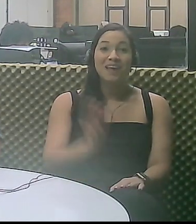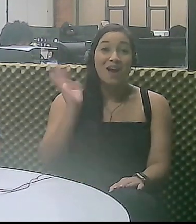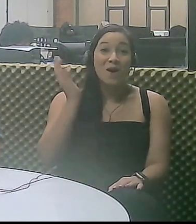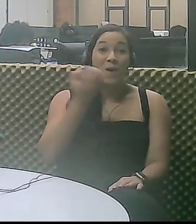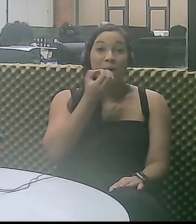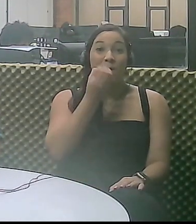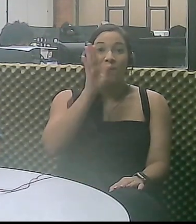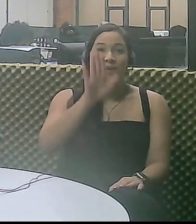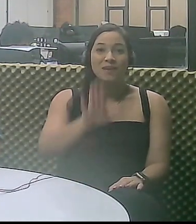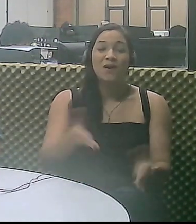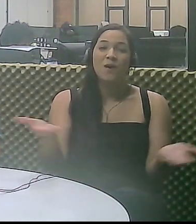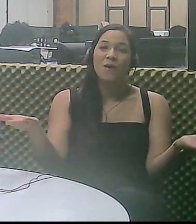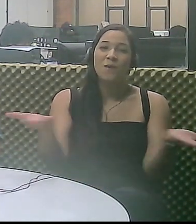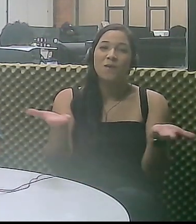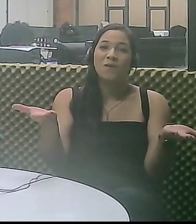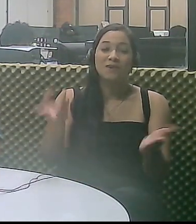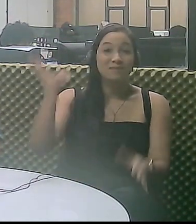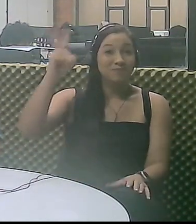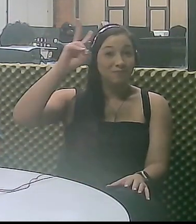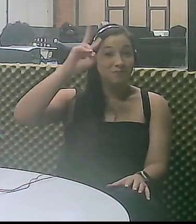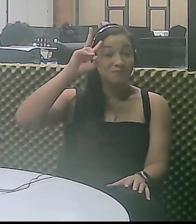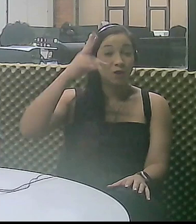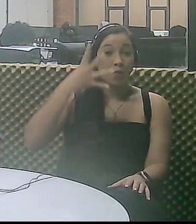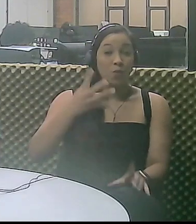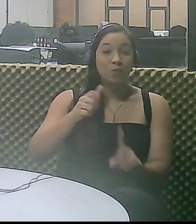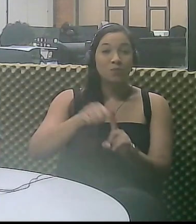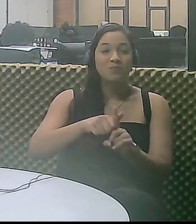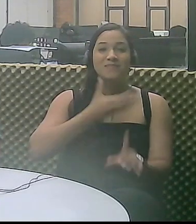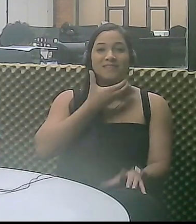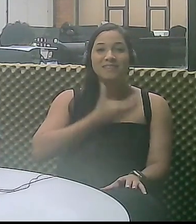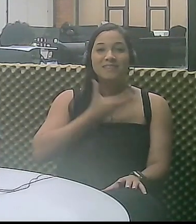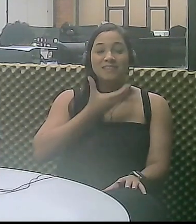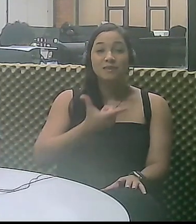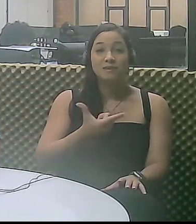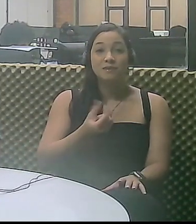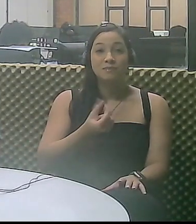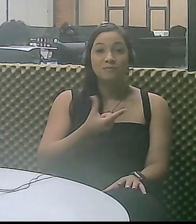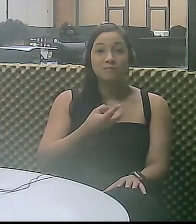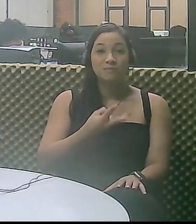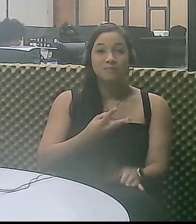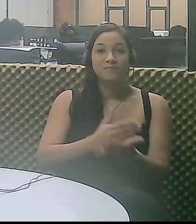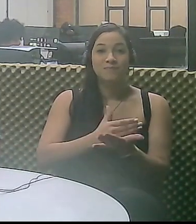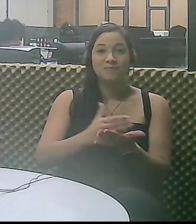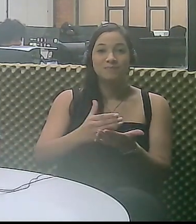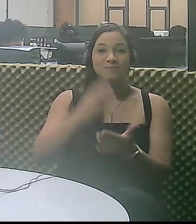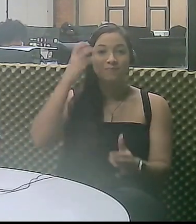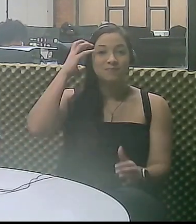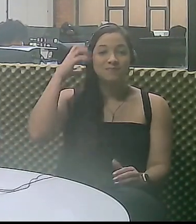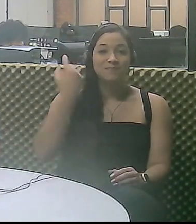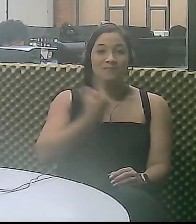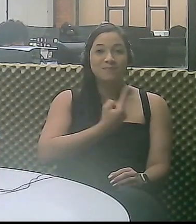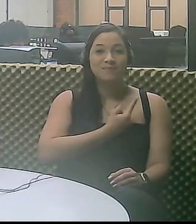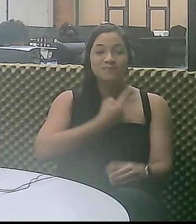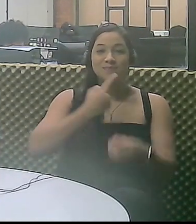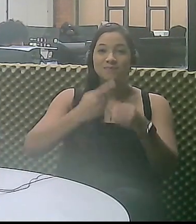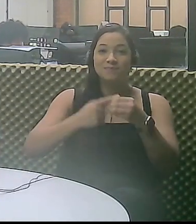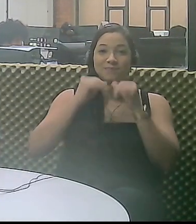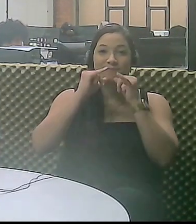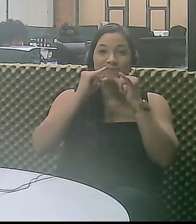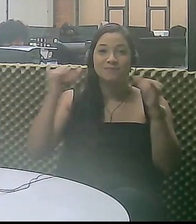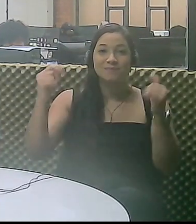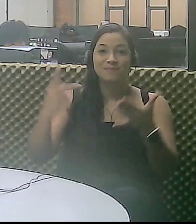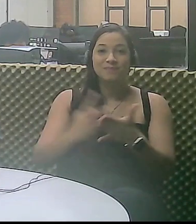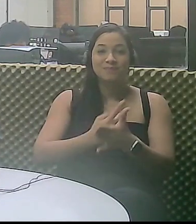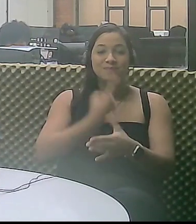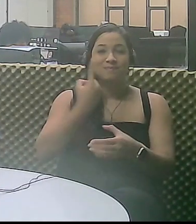Olá, boa tarde. Hoje é segunda-feira, dia 4 de dezembro de 2023. Está no ar a Rádio Nossa Cidade com um boletim